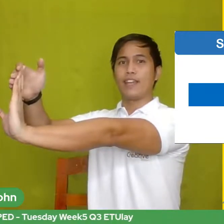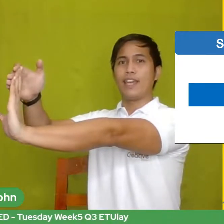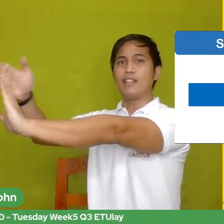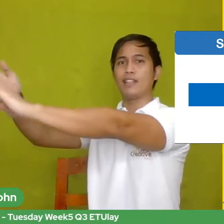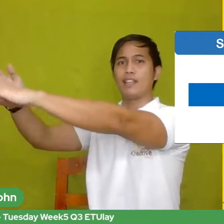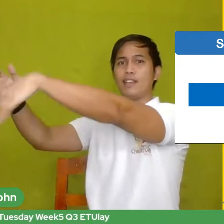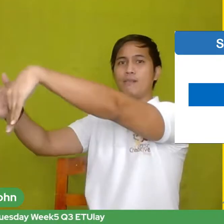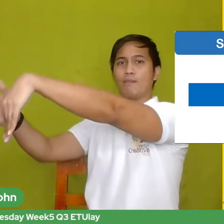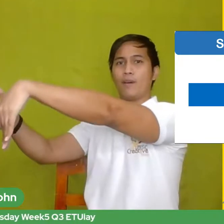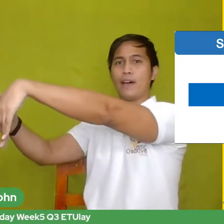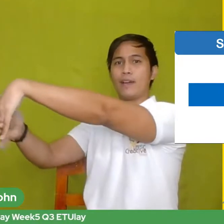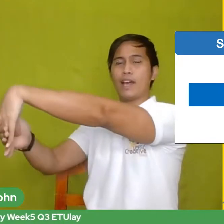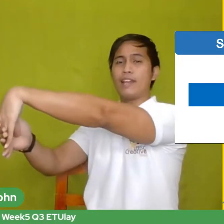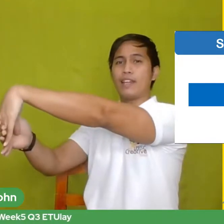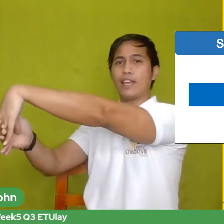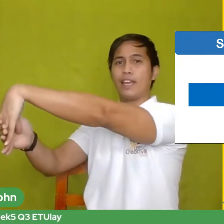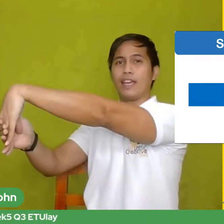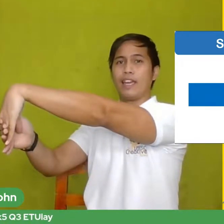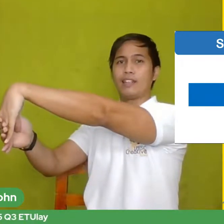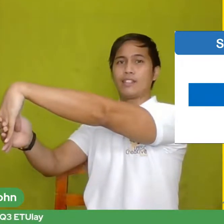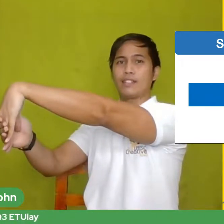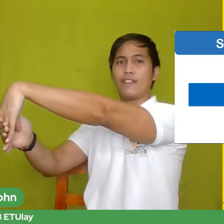1, 2, 3, 4, 5, 6, 7, 8. Baba naman.